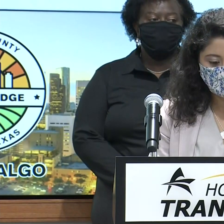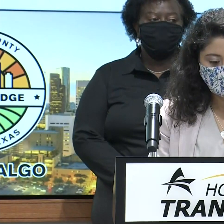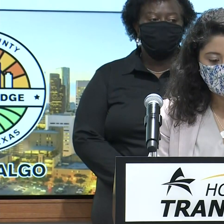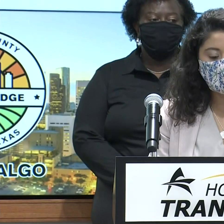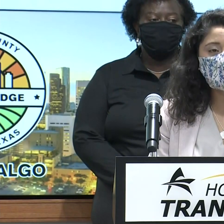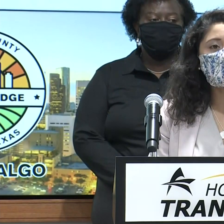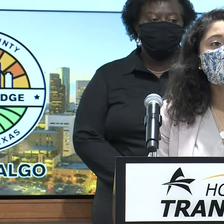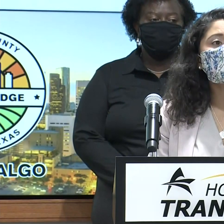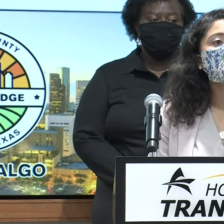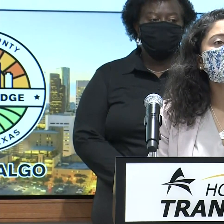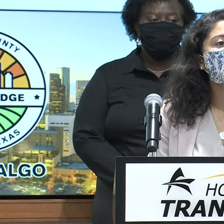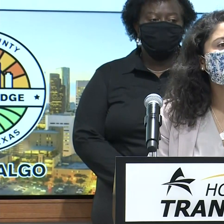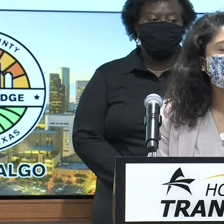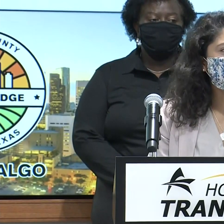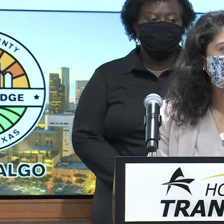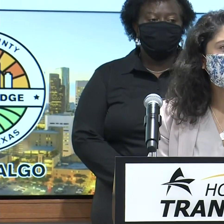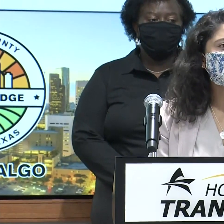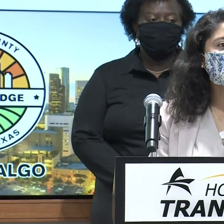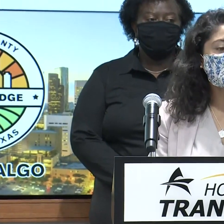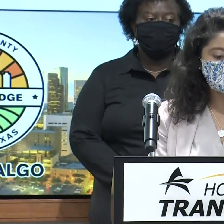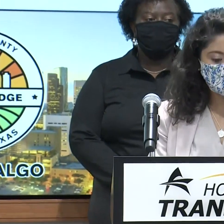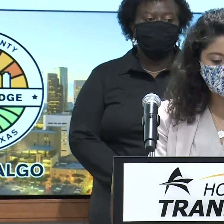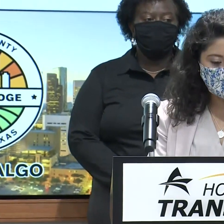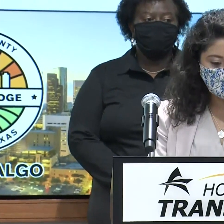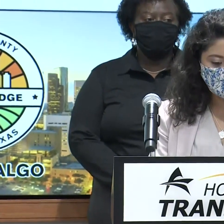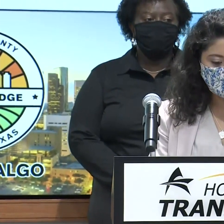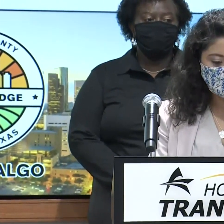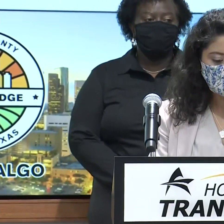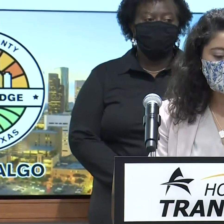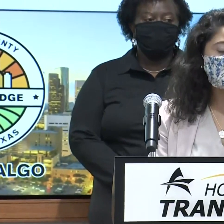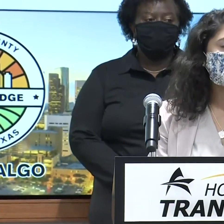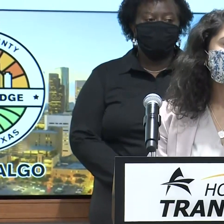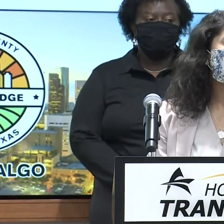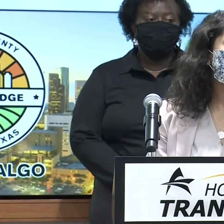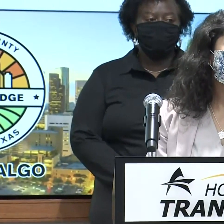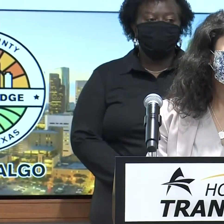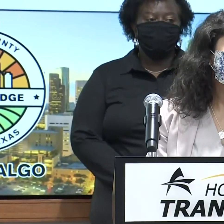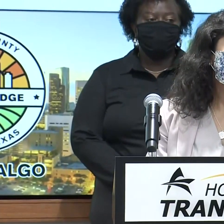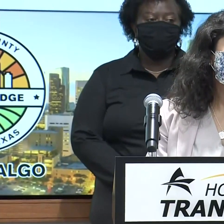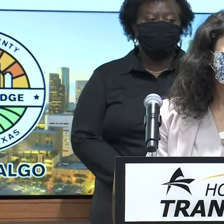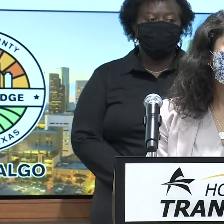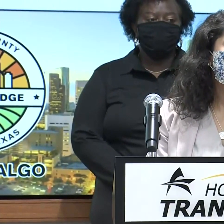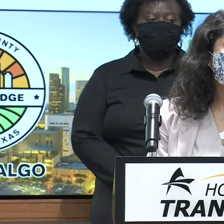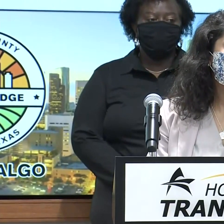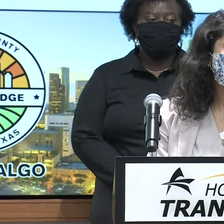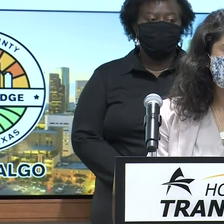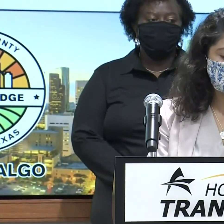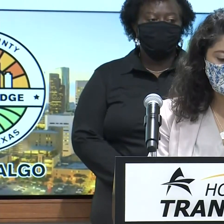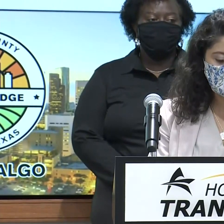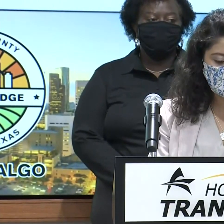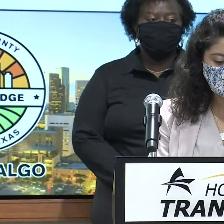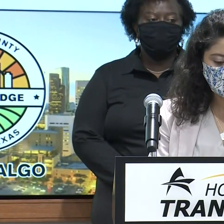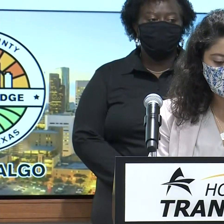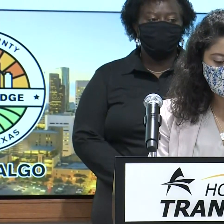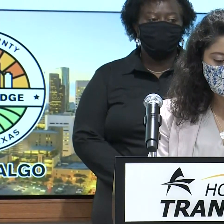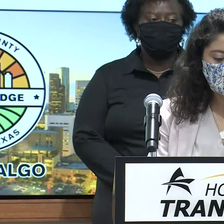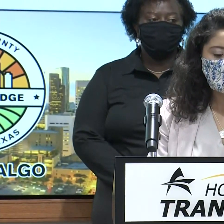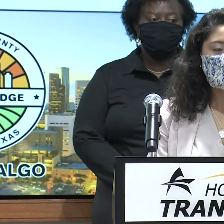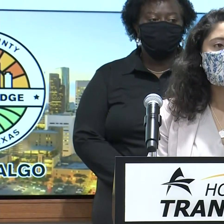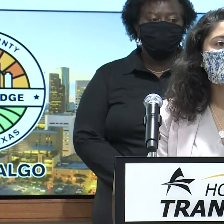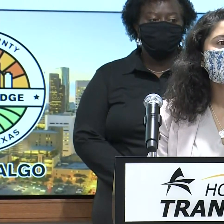reglas, que son buenos vecinos, que son responsables. Y eso también requiere trabajo por parte del condado